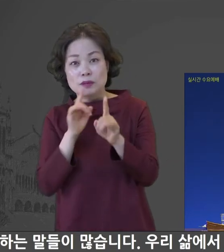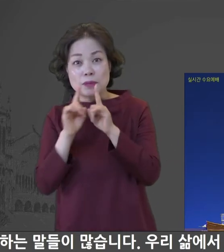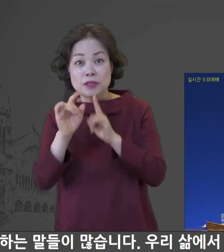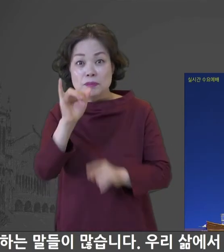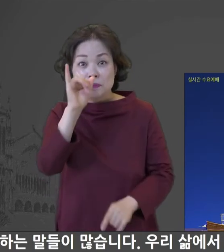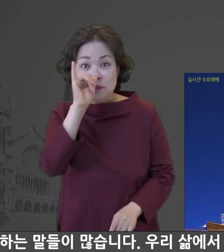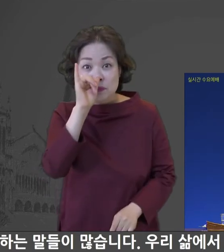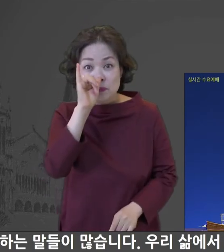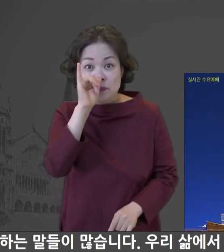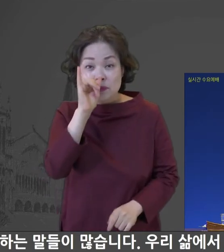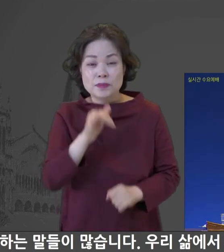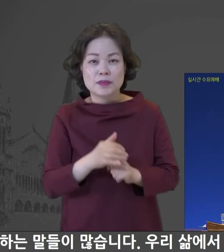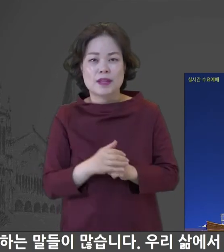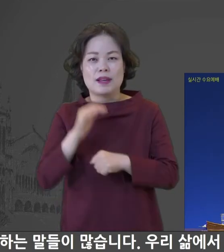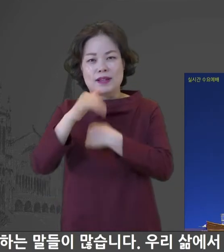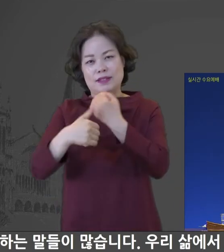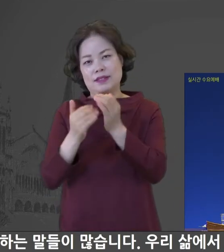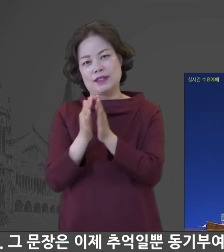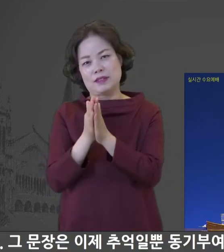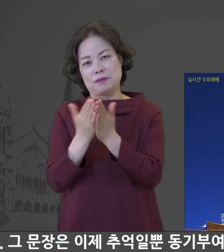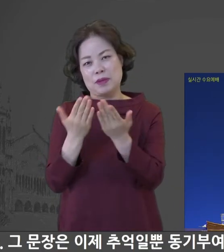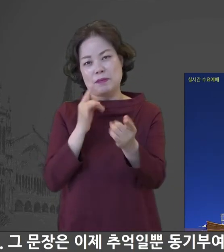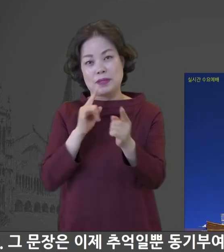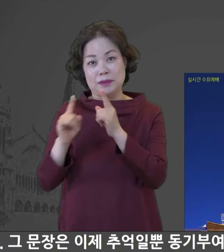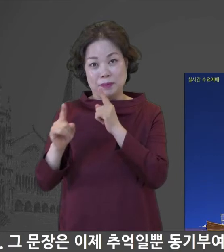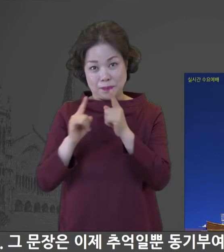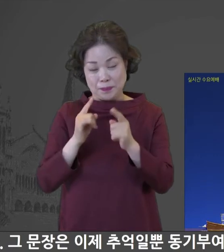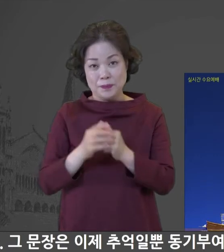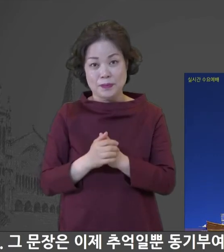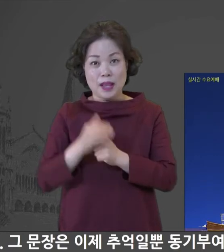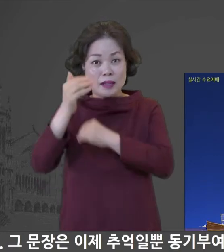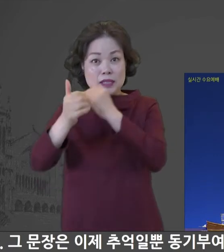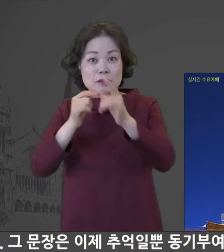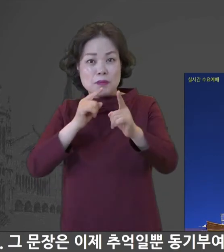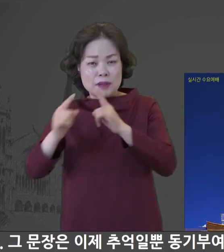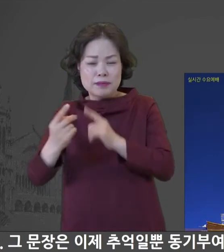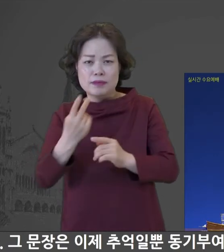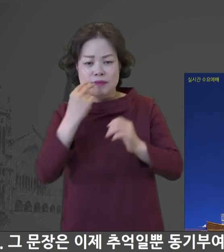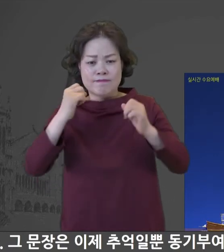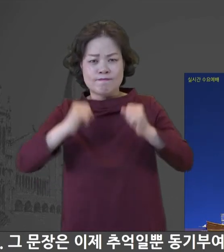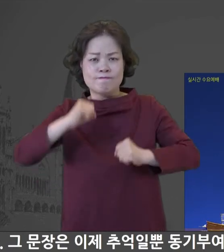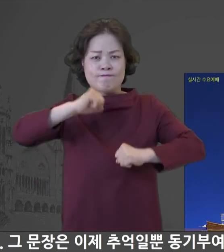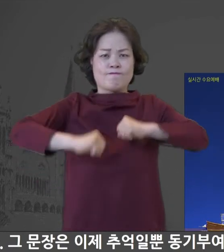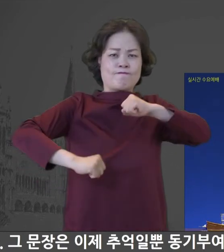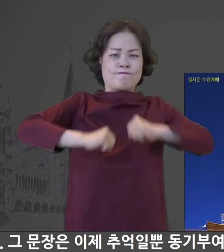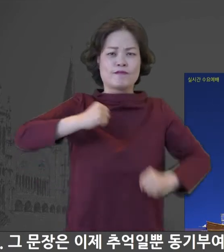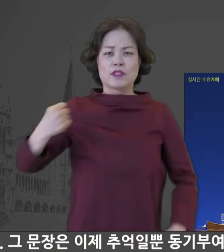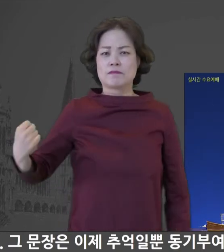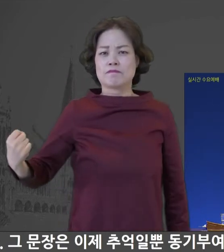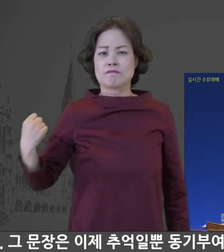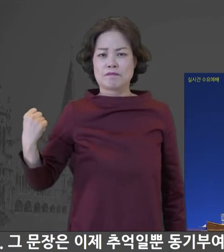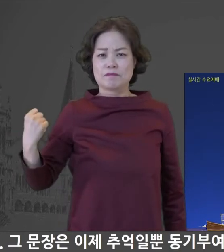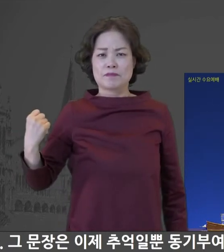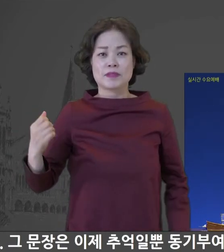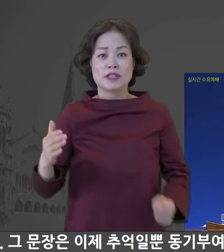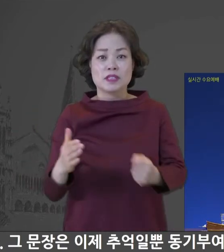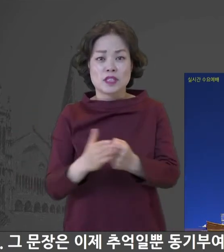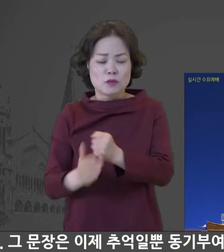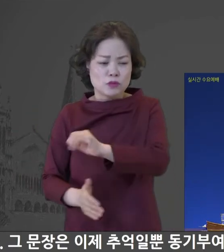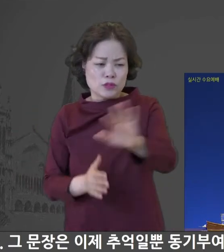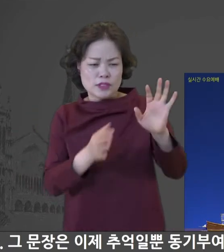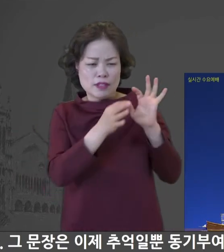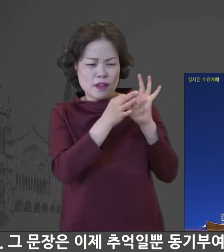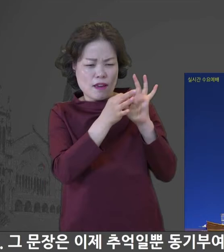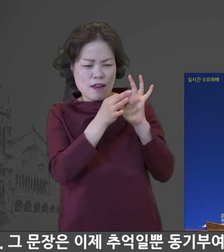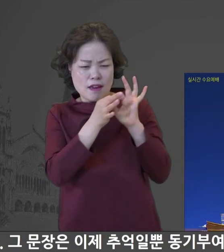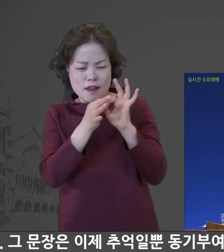있죠. 바로 하나님의 말씀입니다. 하나님의 말씀은 살아있고 운동력이 있고 힘이 있기 때문에 우리를